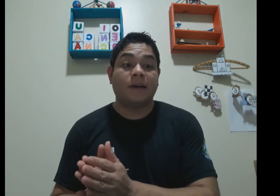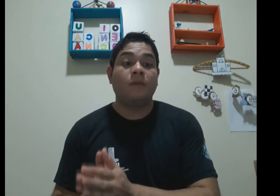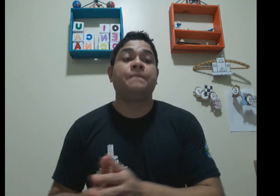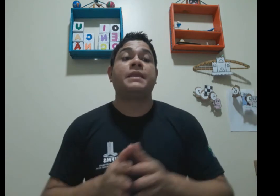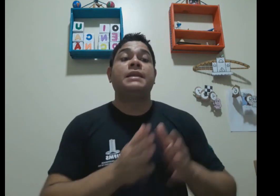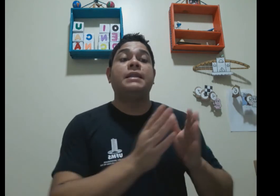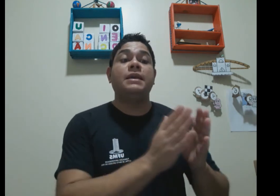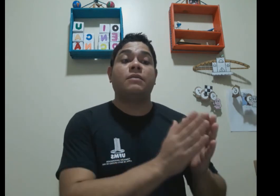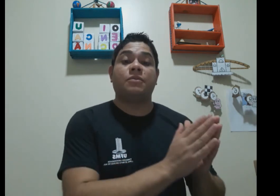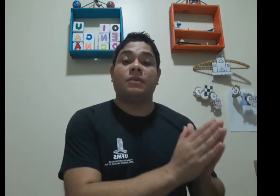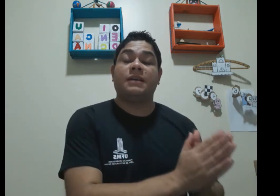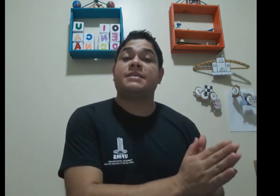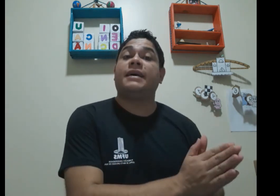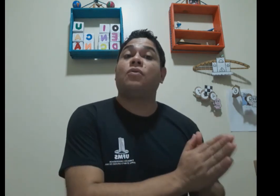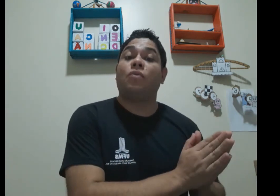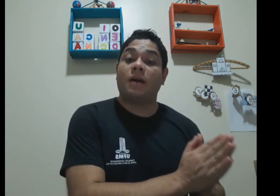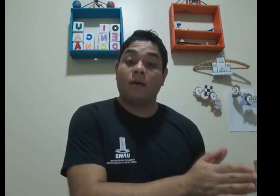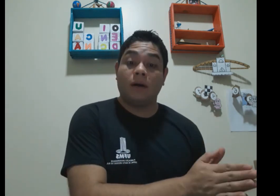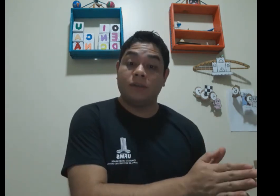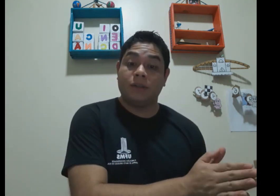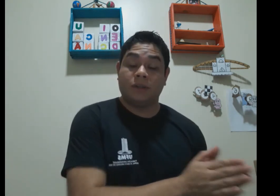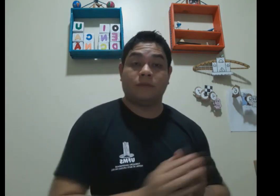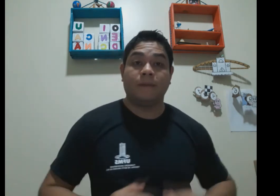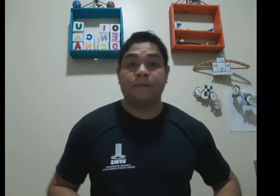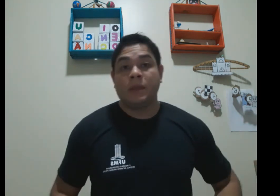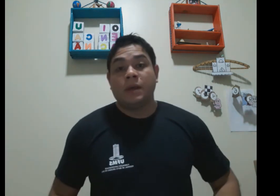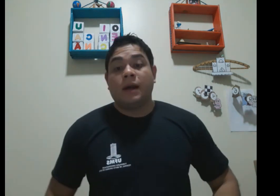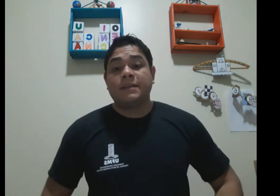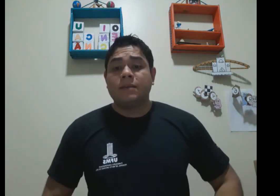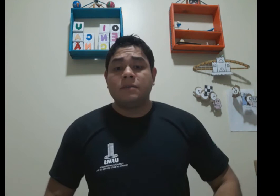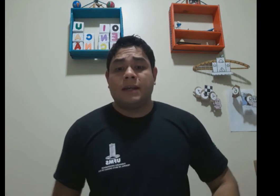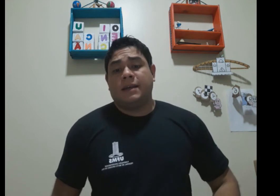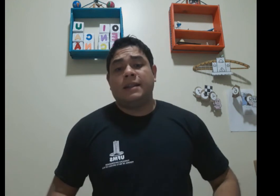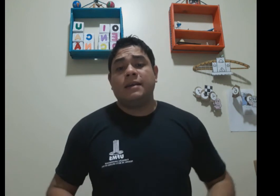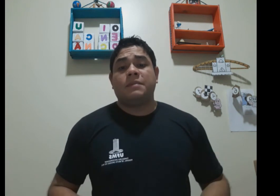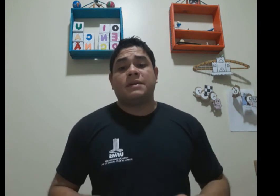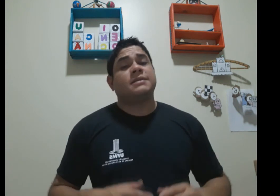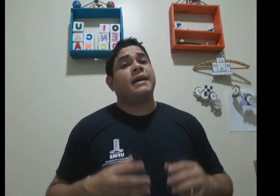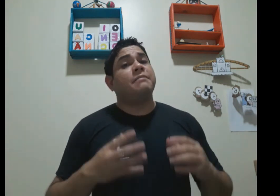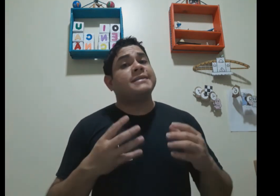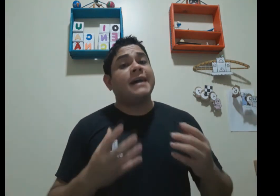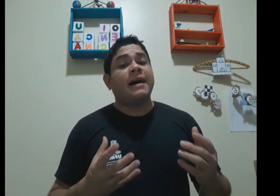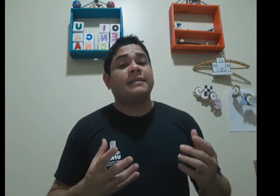espacial, língua portuguesa é oral auditiva. A segunda é que a Libras é baseada